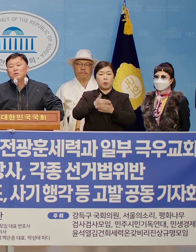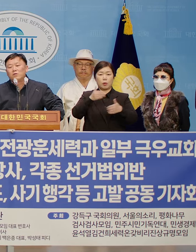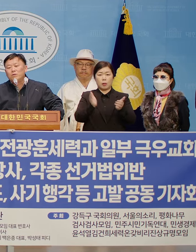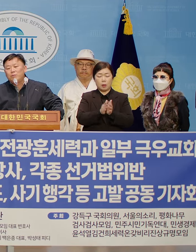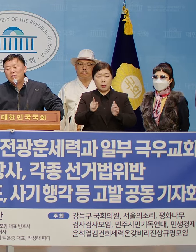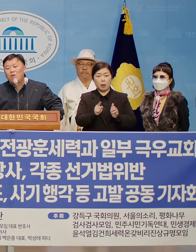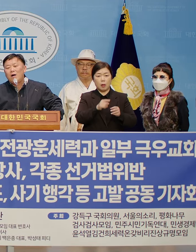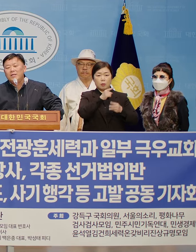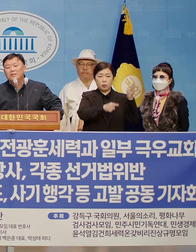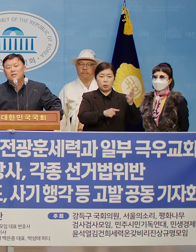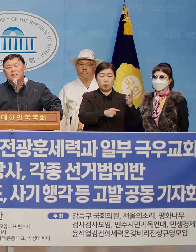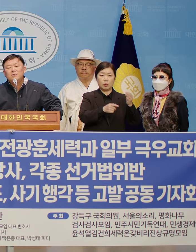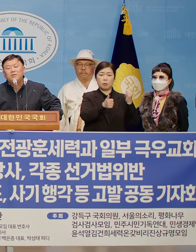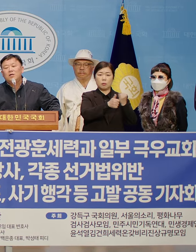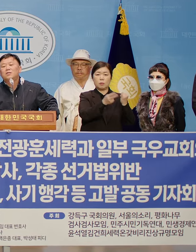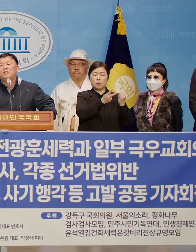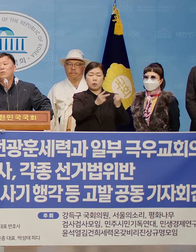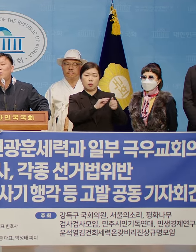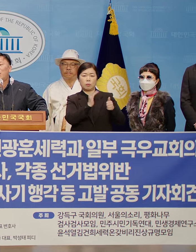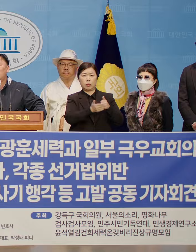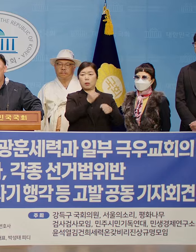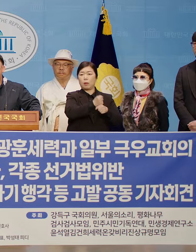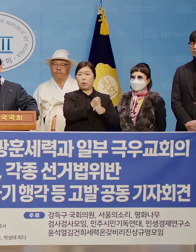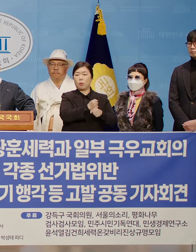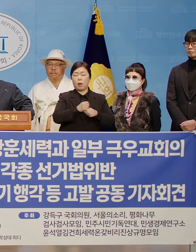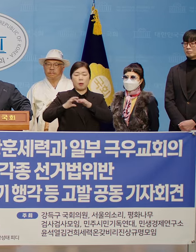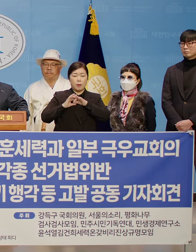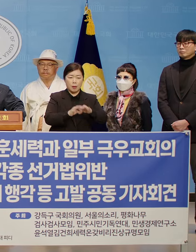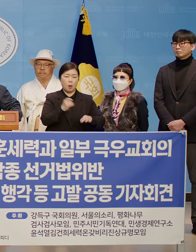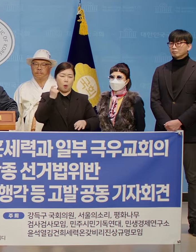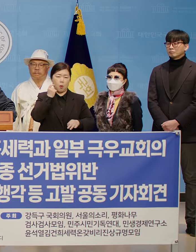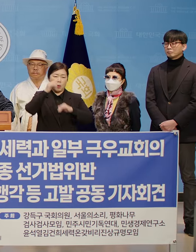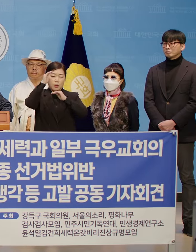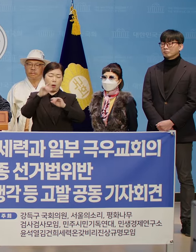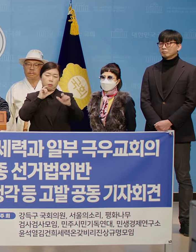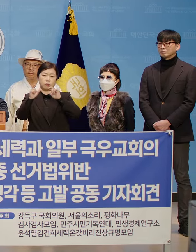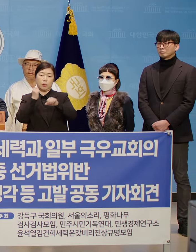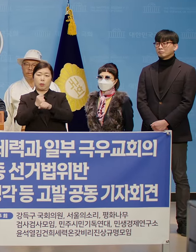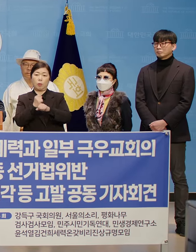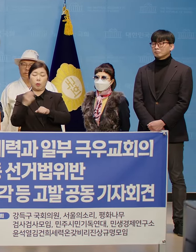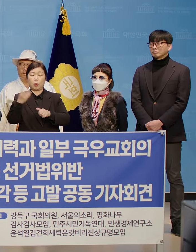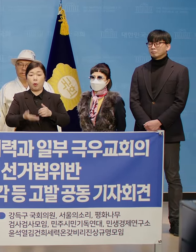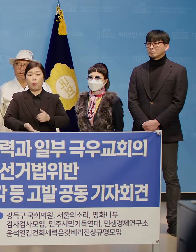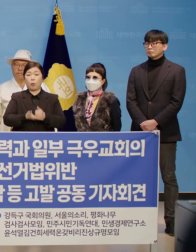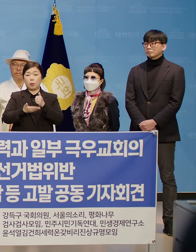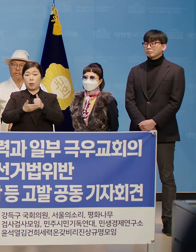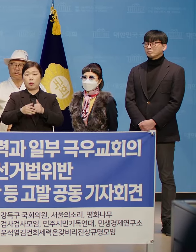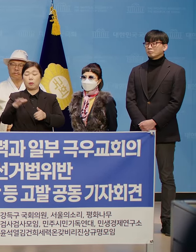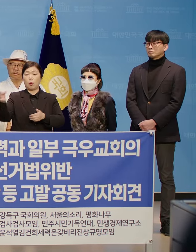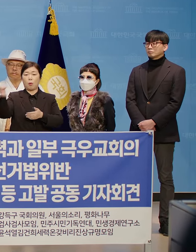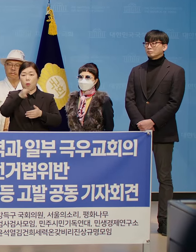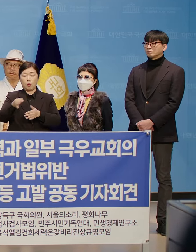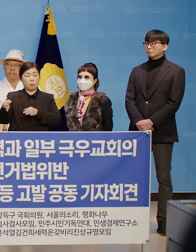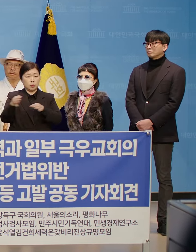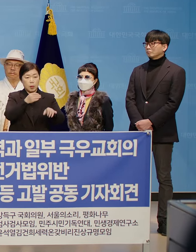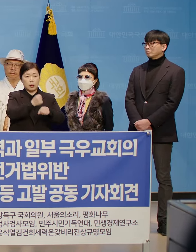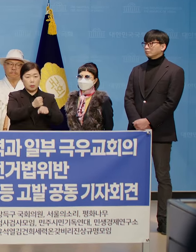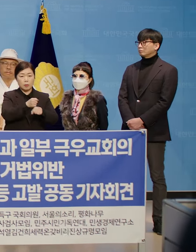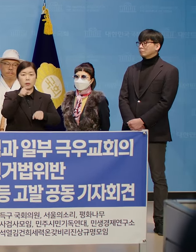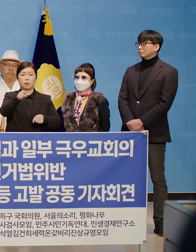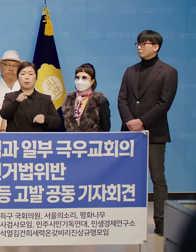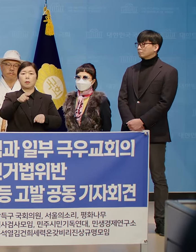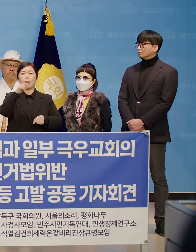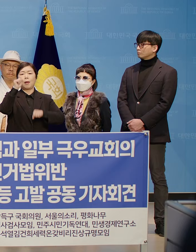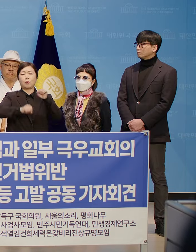김건 한동 조권을 비유하면서 끊임없이 거기사 유포하고 어 심지어 공천은 받는이 정말 악행에